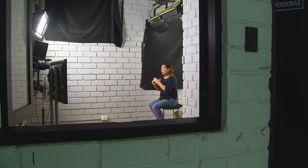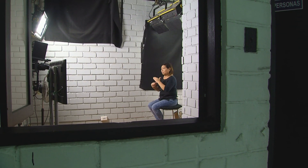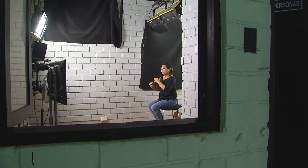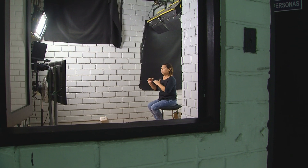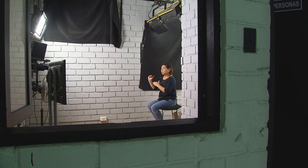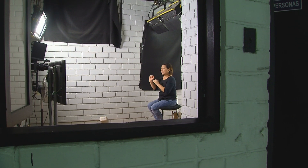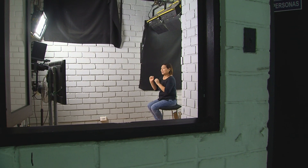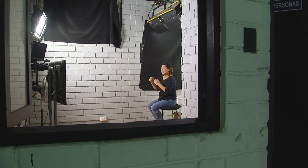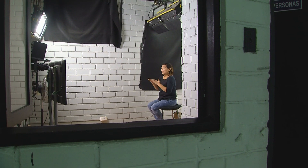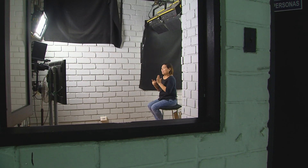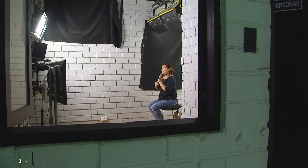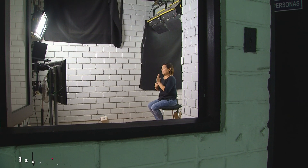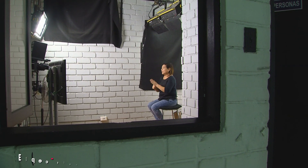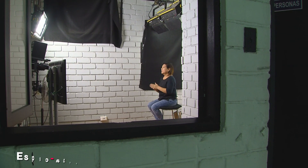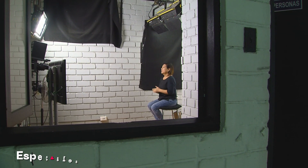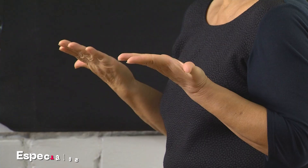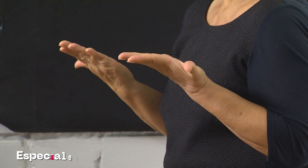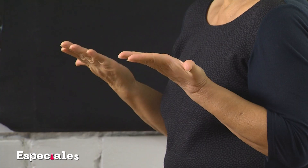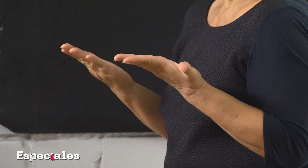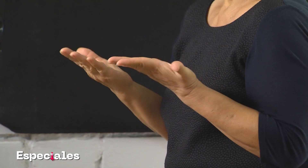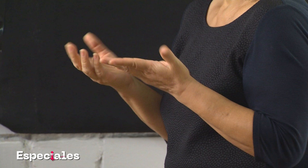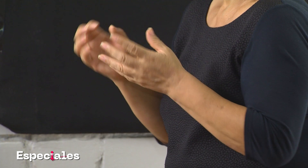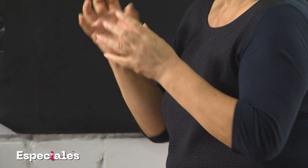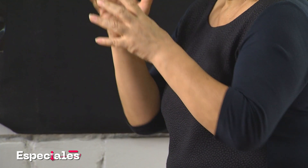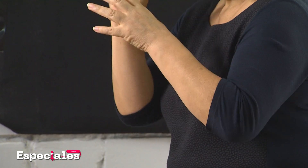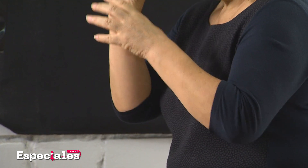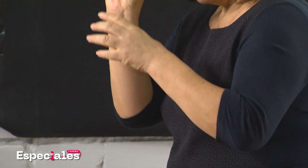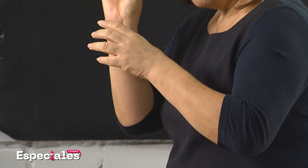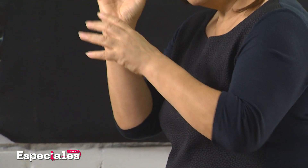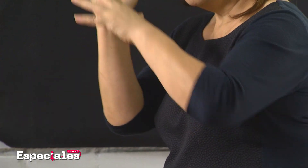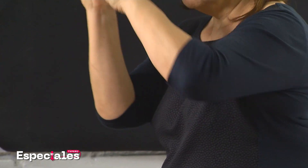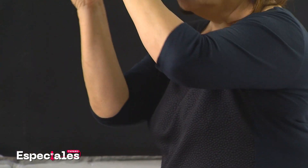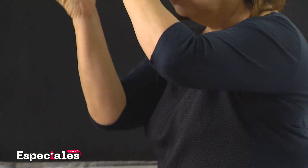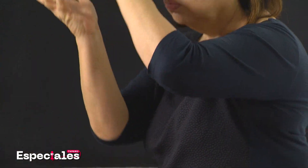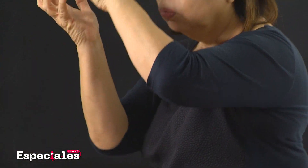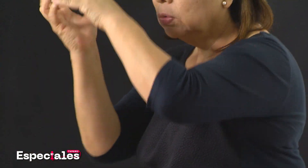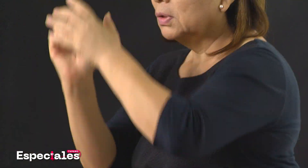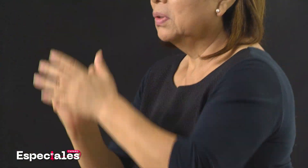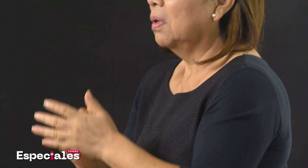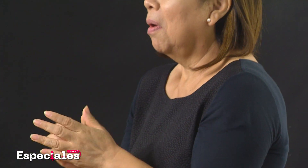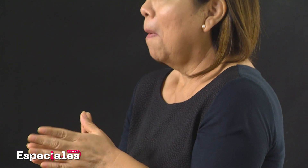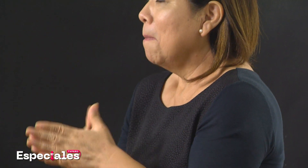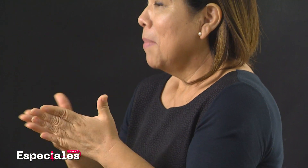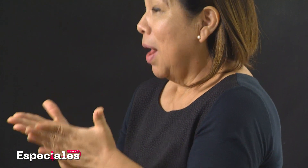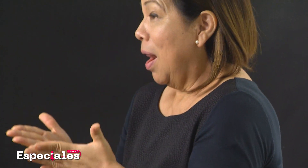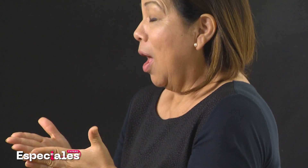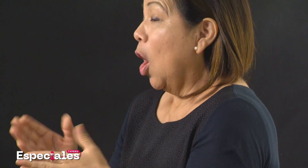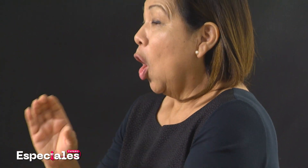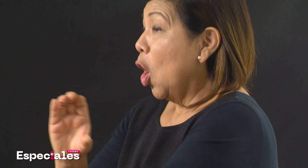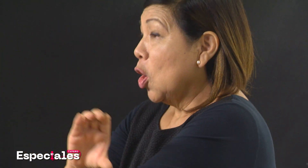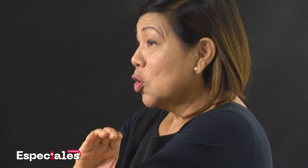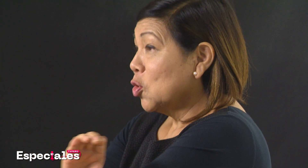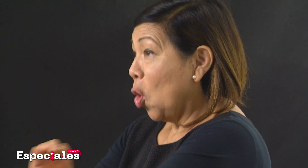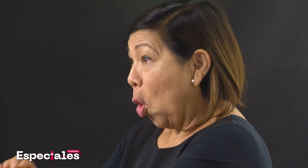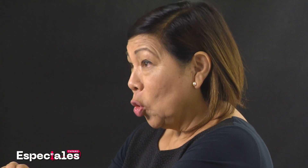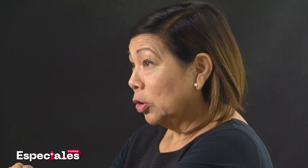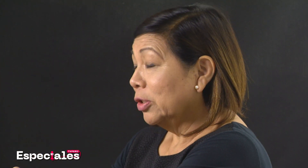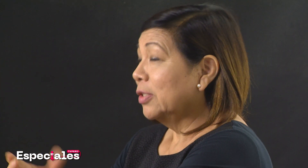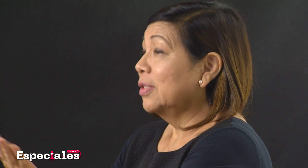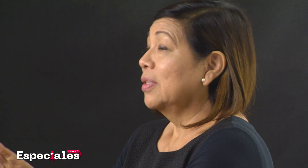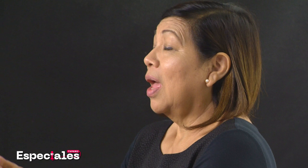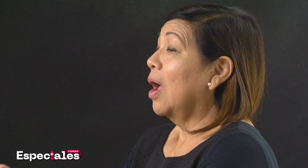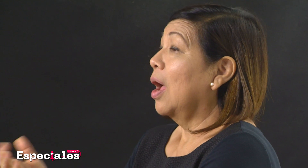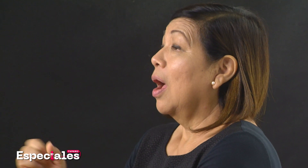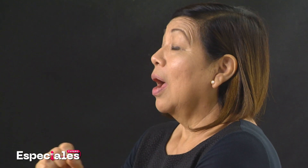29535 que establece que las instituciones públicas y privadas que brinden atención al público deben de implementar el servicio de intérprete